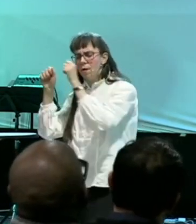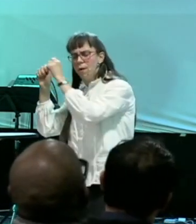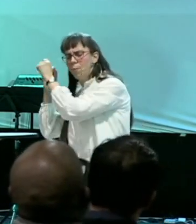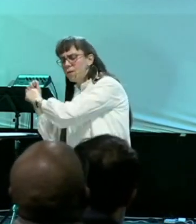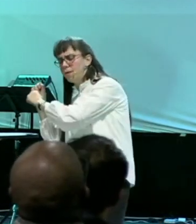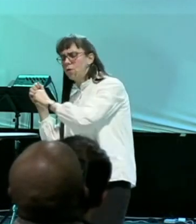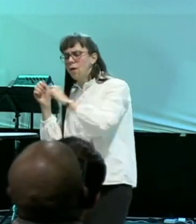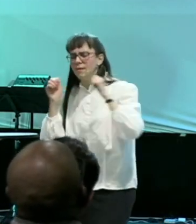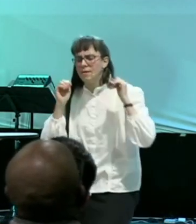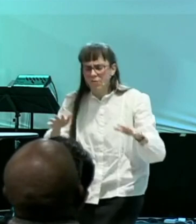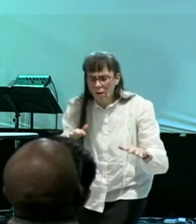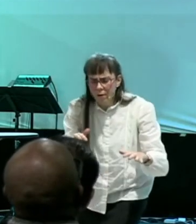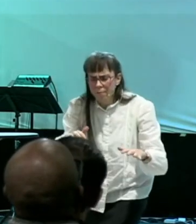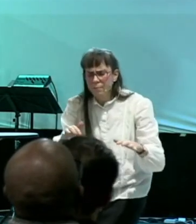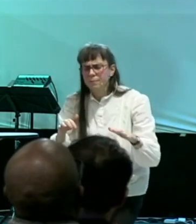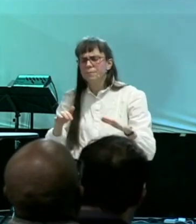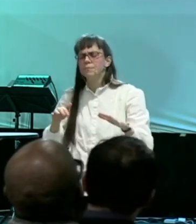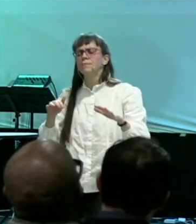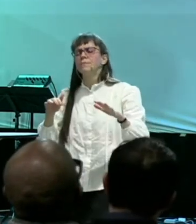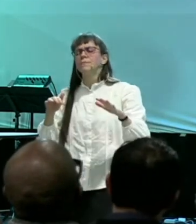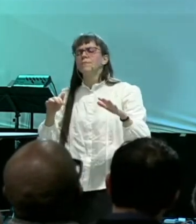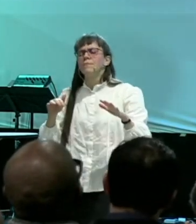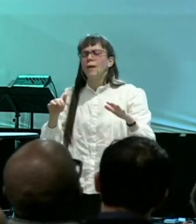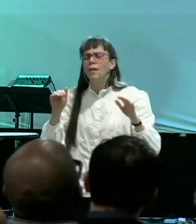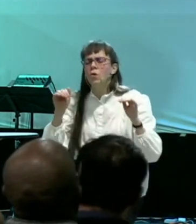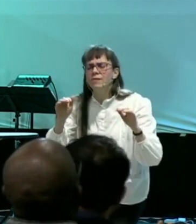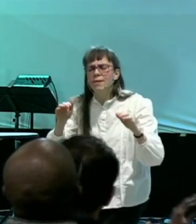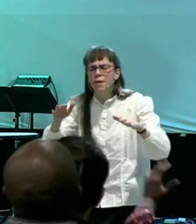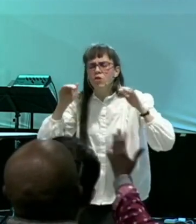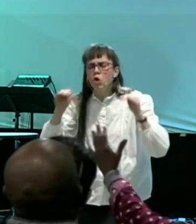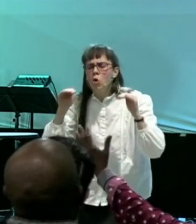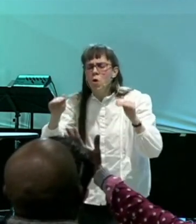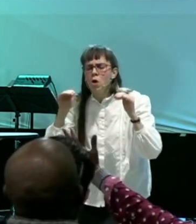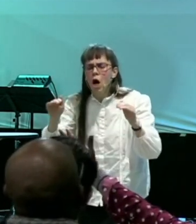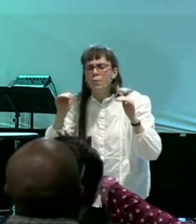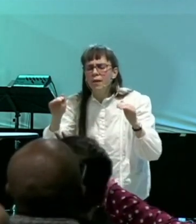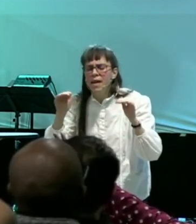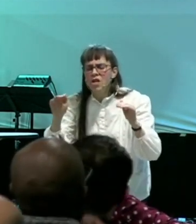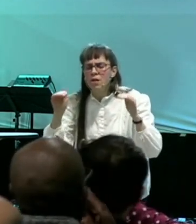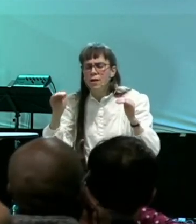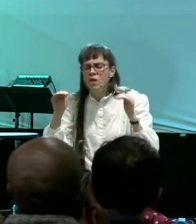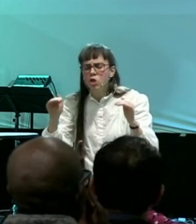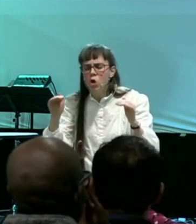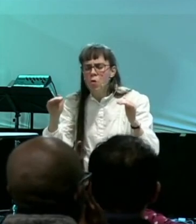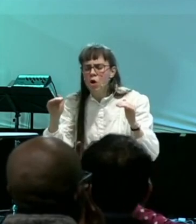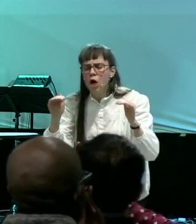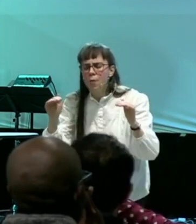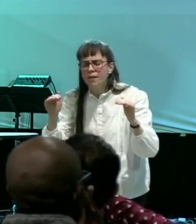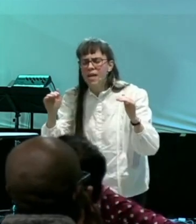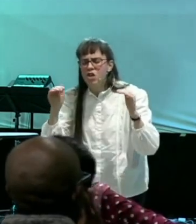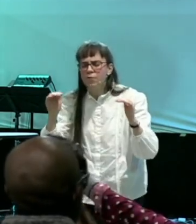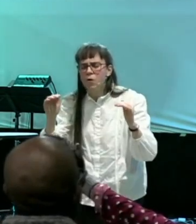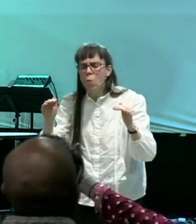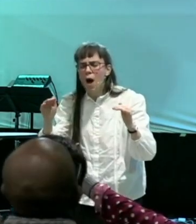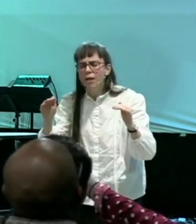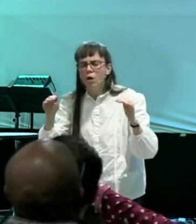coulé dessus. Put on the cross and this cross. Et le Seigneur te dit, il n'y a plus de condamnation. And the Lord said, there is no il n'y a more plus de condamnation no more pour celui qui